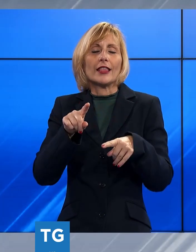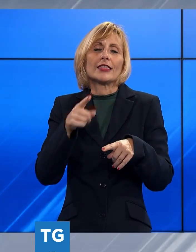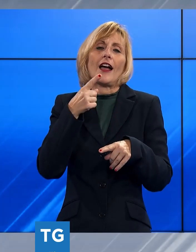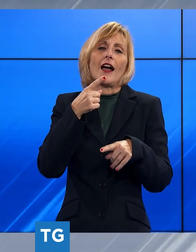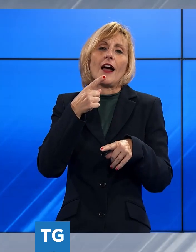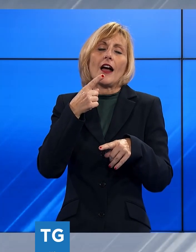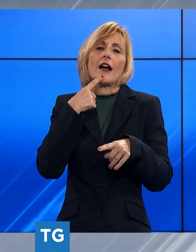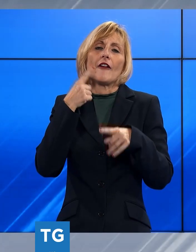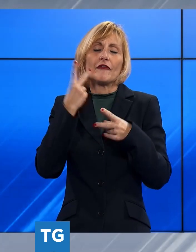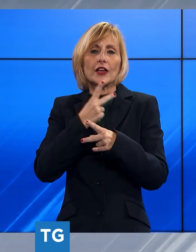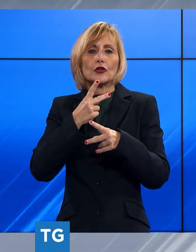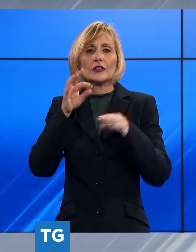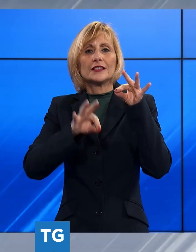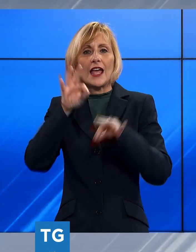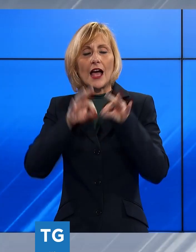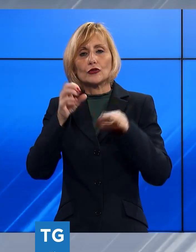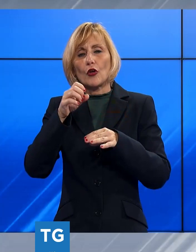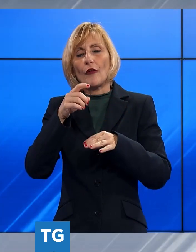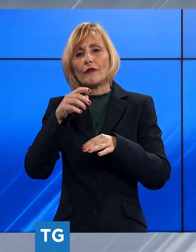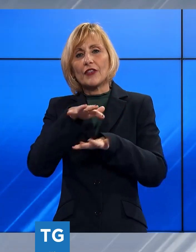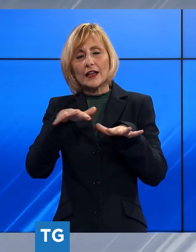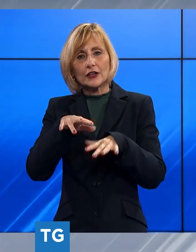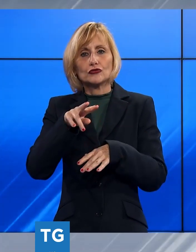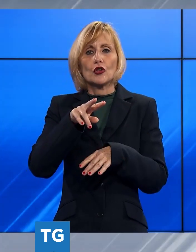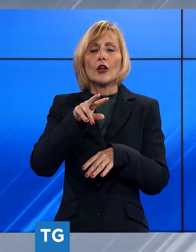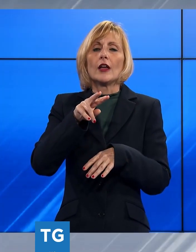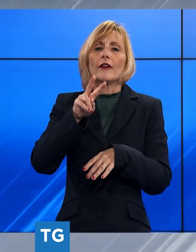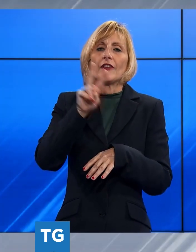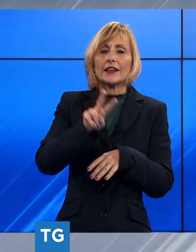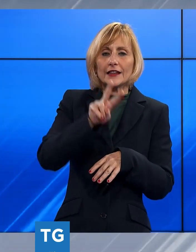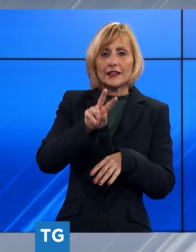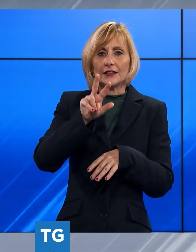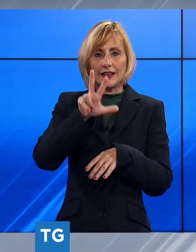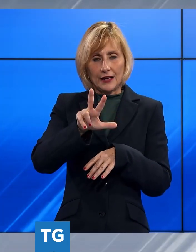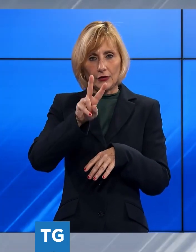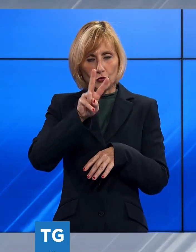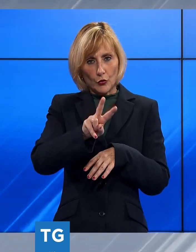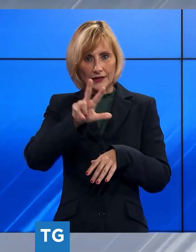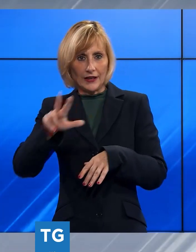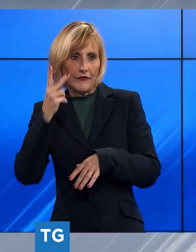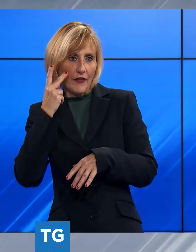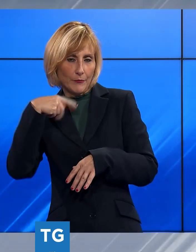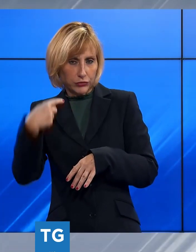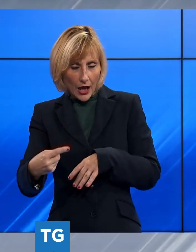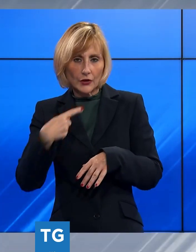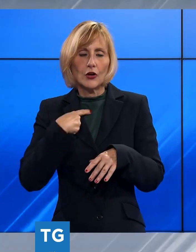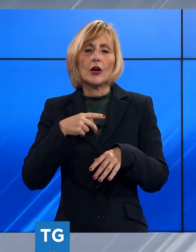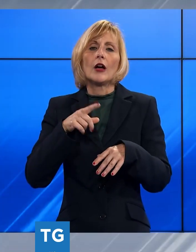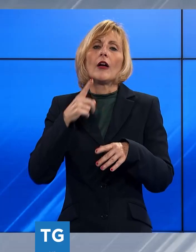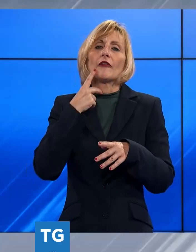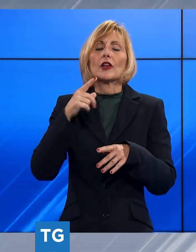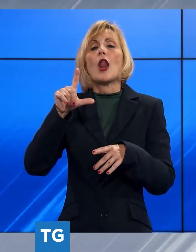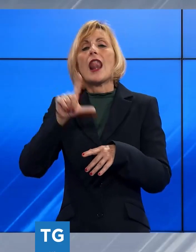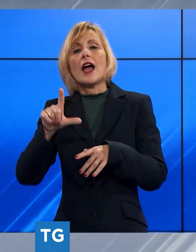elenco di Viareggio giovedì 2 e venerdì 3 febbraio è il frutto dell'impegno della storica buramacco 81 e della collaborazione con Lions Club